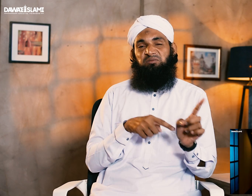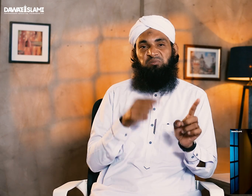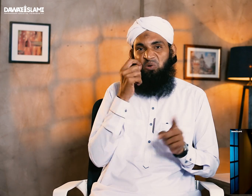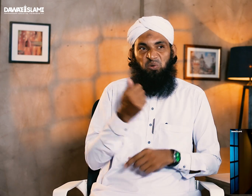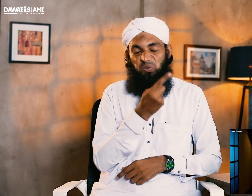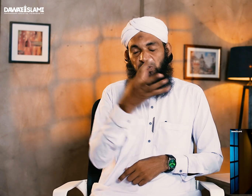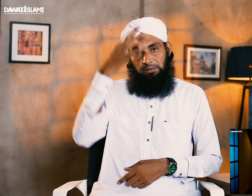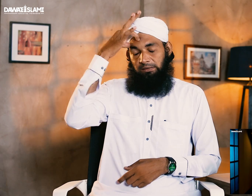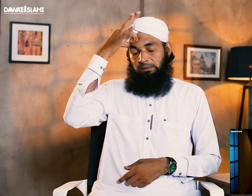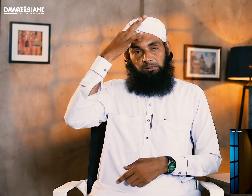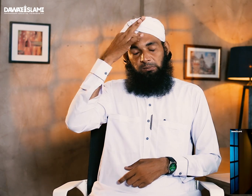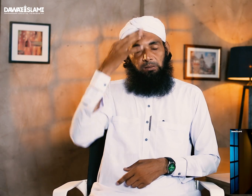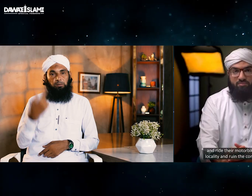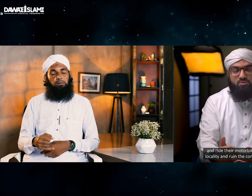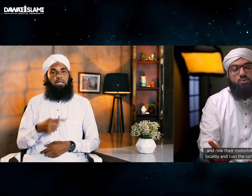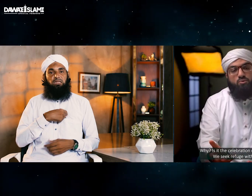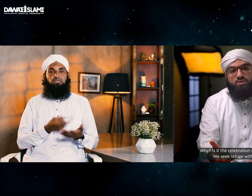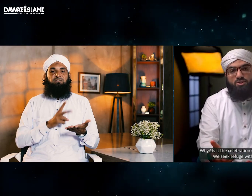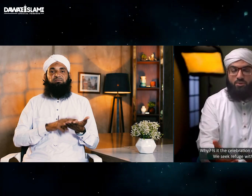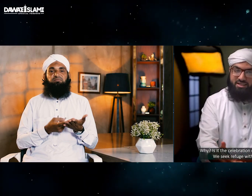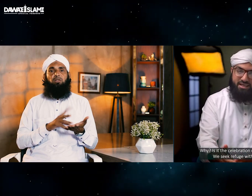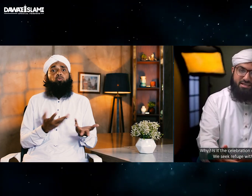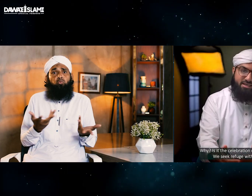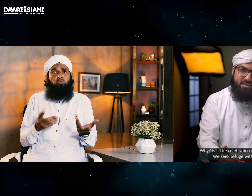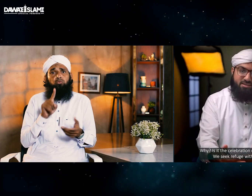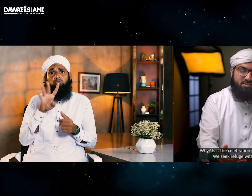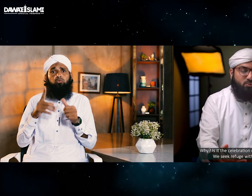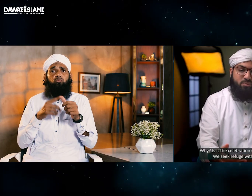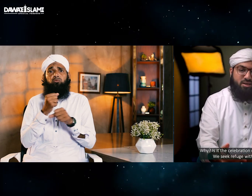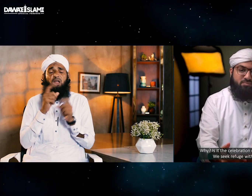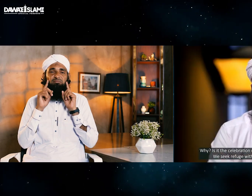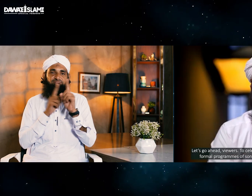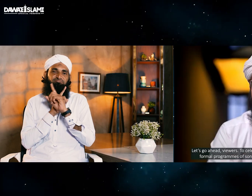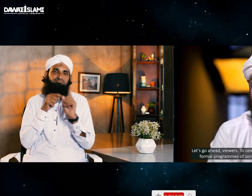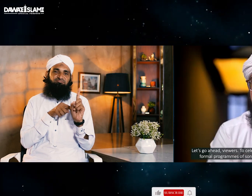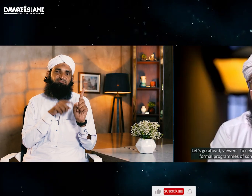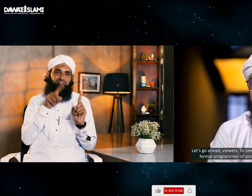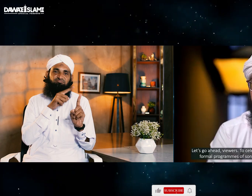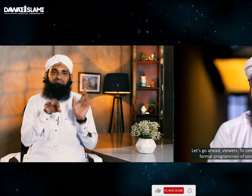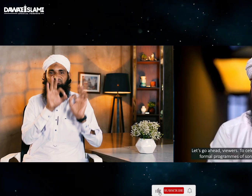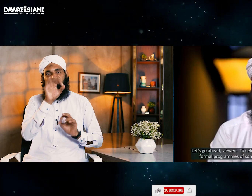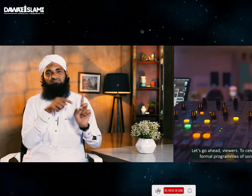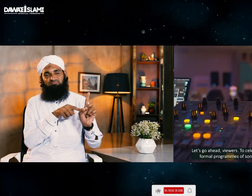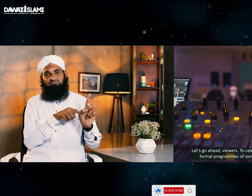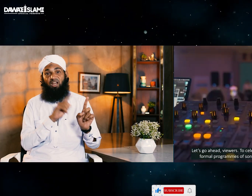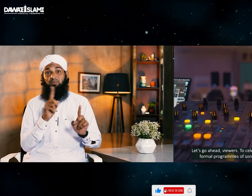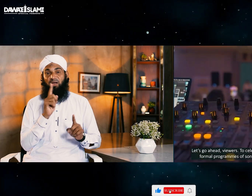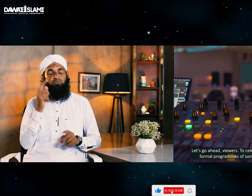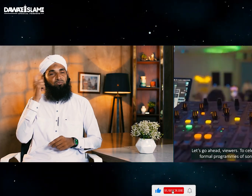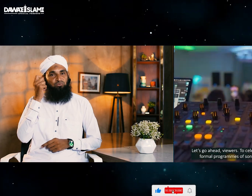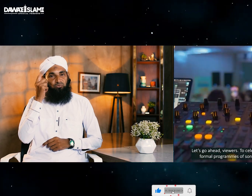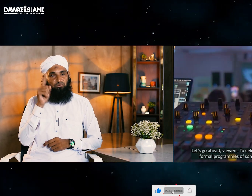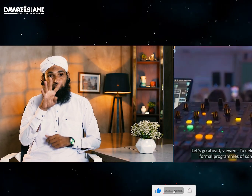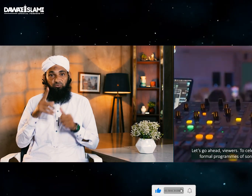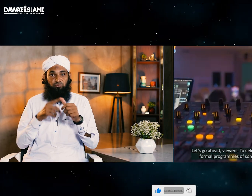چلاتے ہیں اور لوگوں کا سکون برباد کیے ہوتے ہیں۔ کیوں؟ کیونکہ جشن آزادی ہے۔ نعوذ باللہ۔ مزید آگے بڑھیں ویورز تو جشن آزادی کو سیلیبریٹ